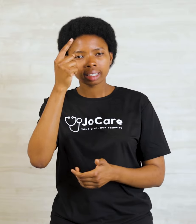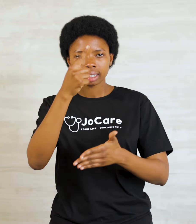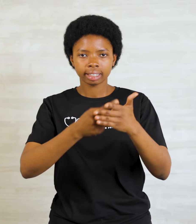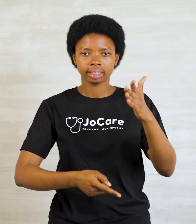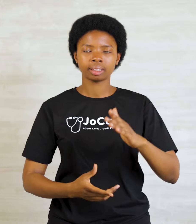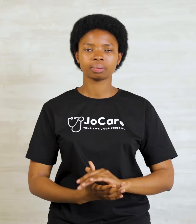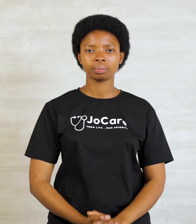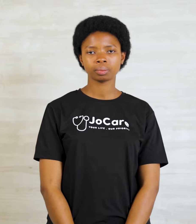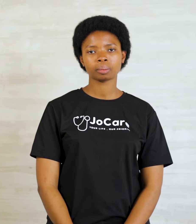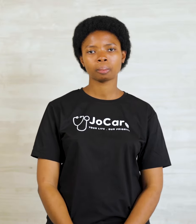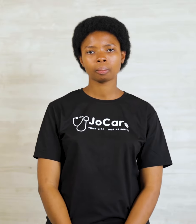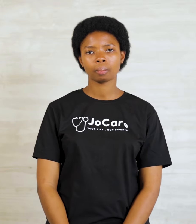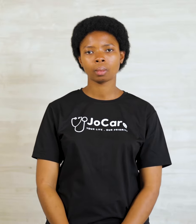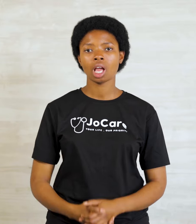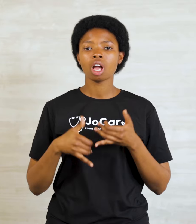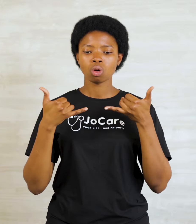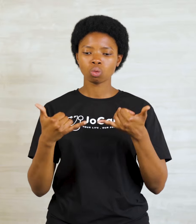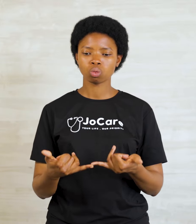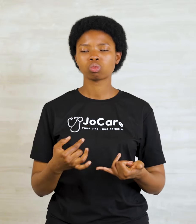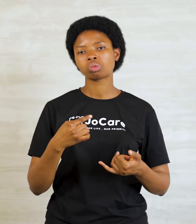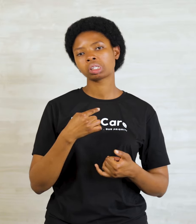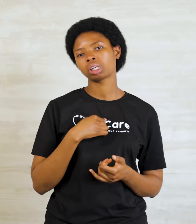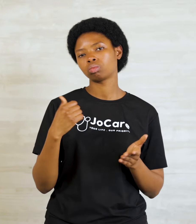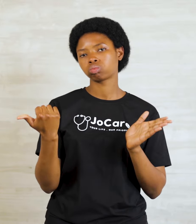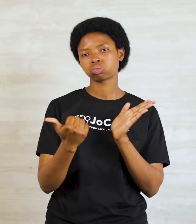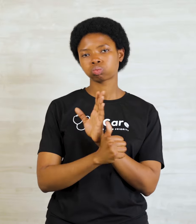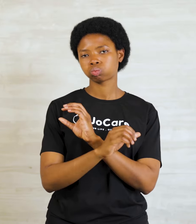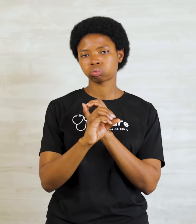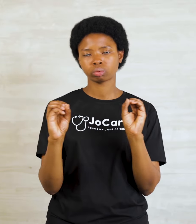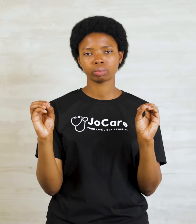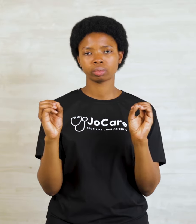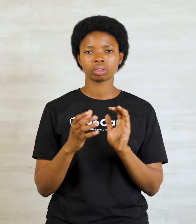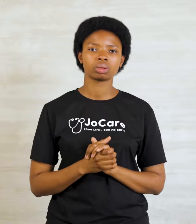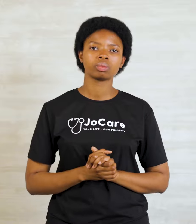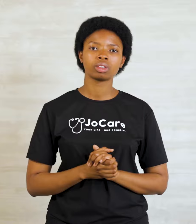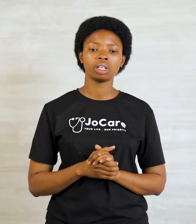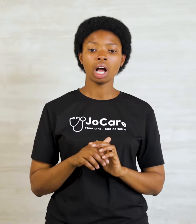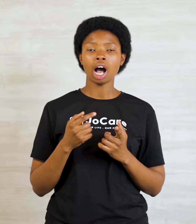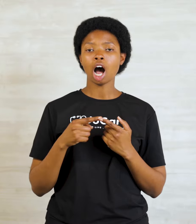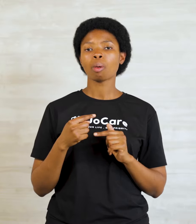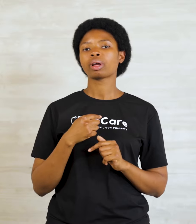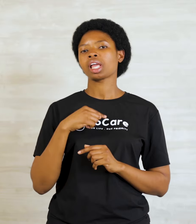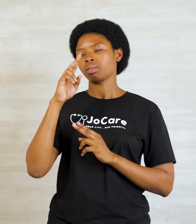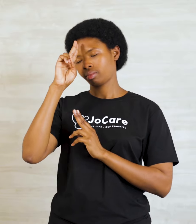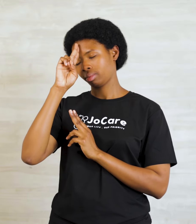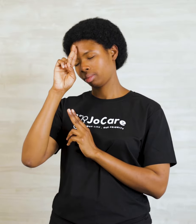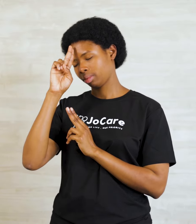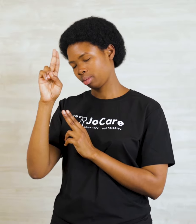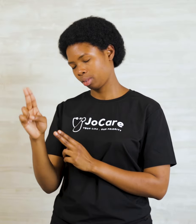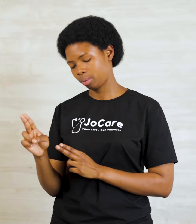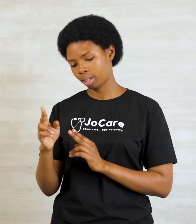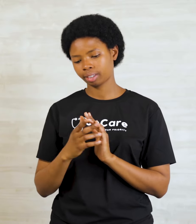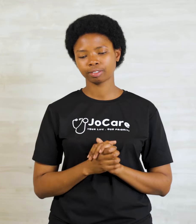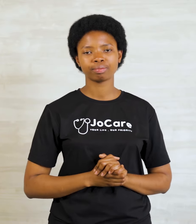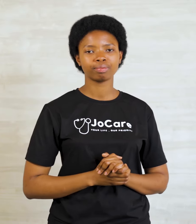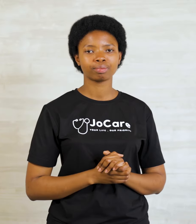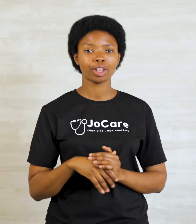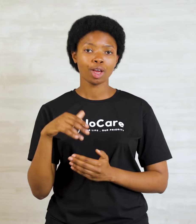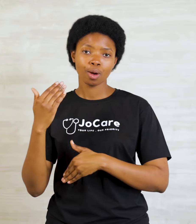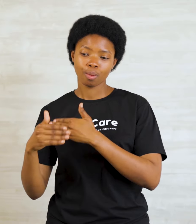ubungubu njye ntago nabigiraho ikibazo ubungubu ahubwo namwubaha ubungubu yego mugenzi